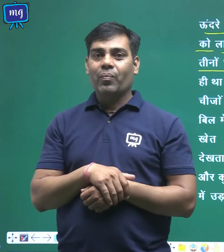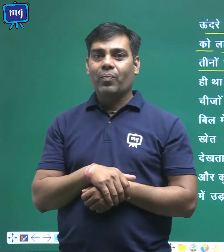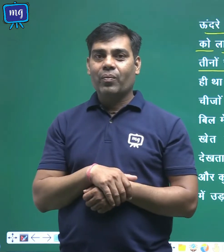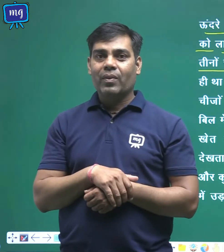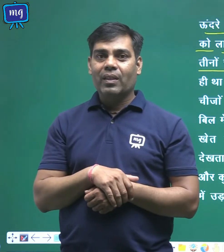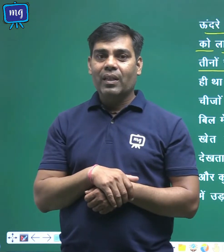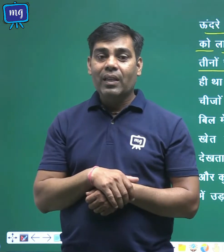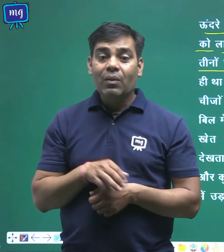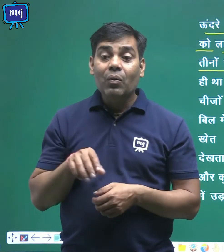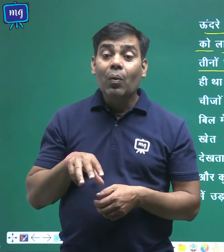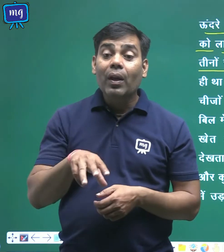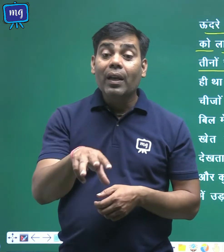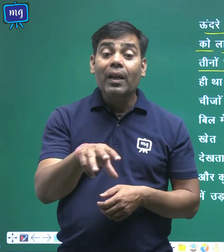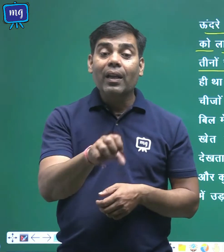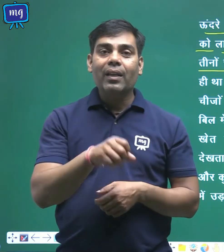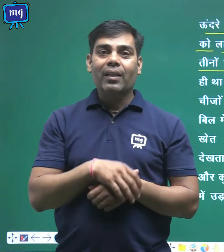लेने के लिए